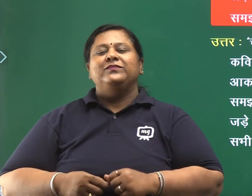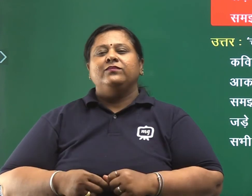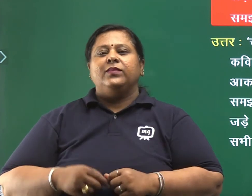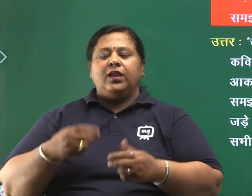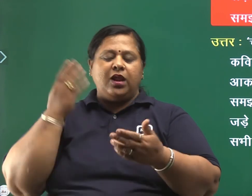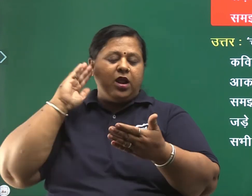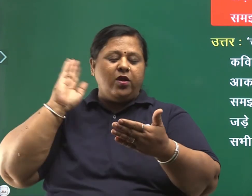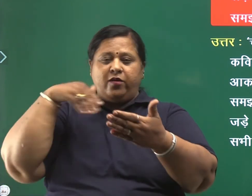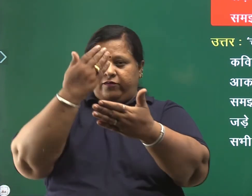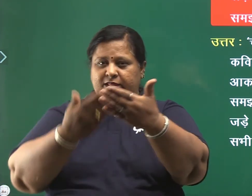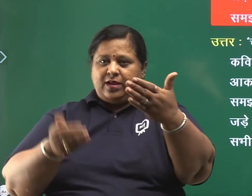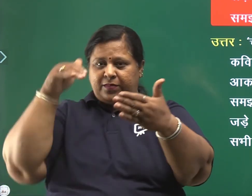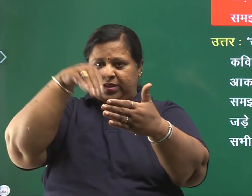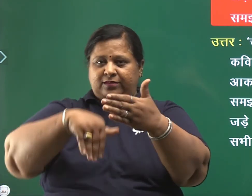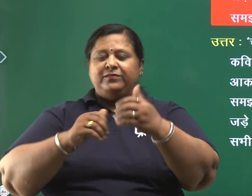कविता में